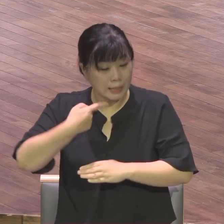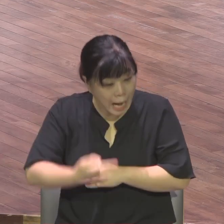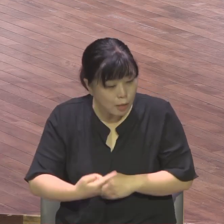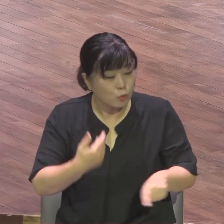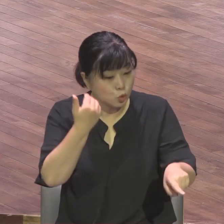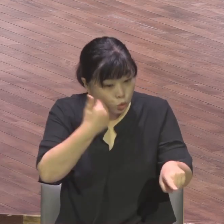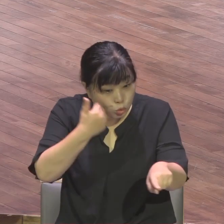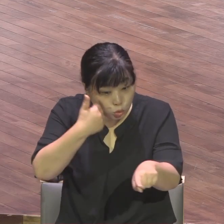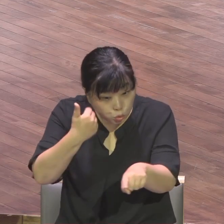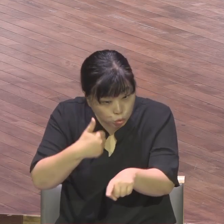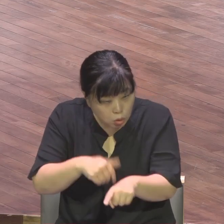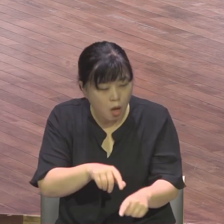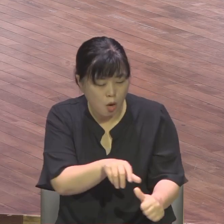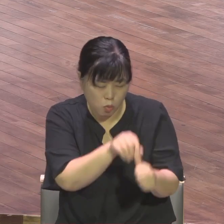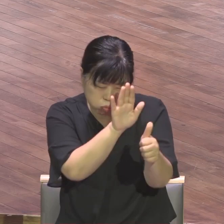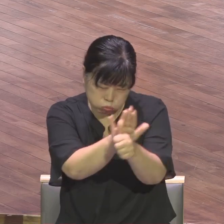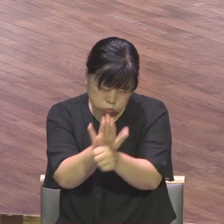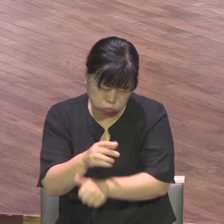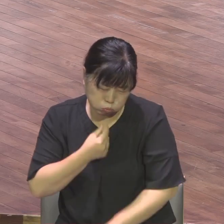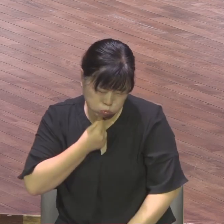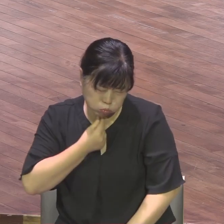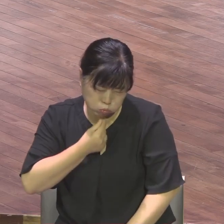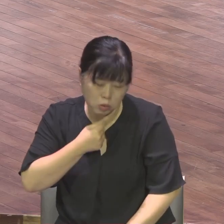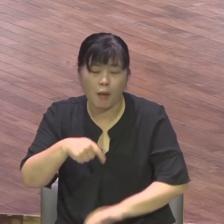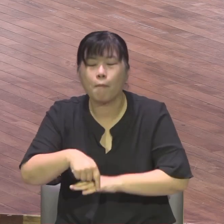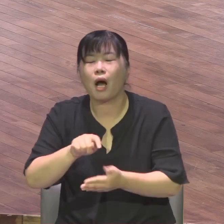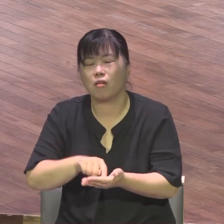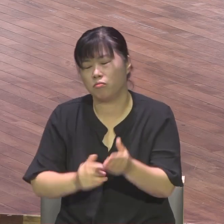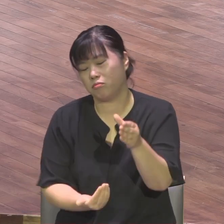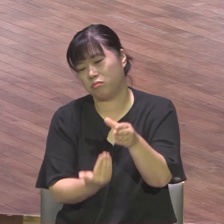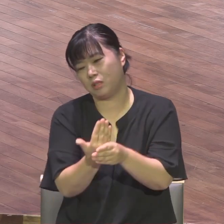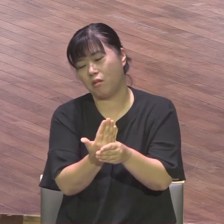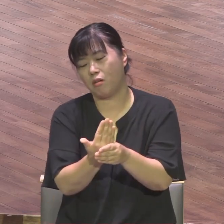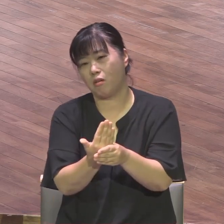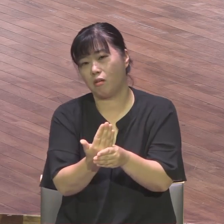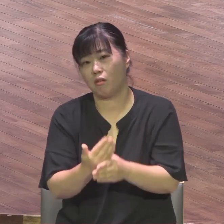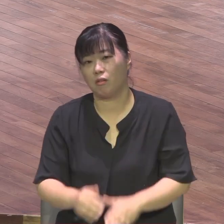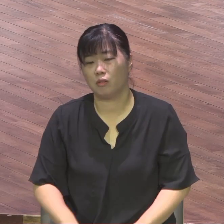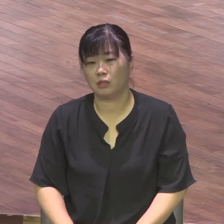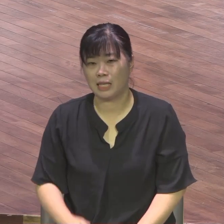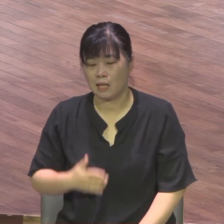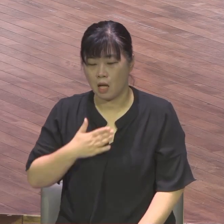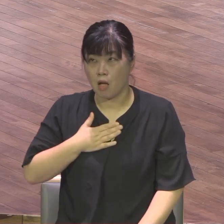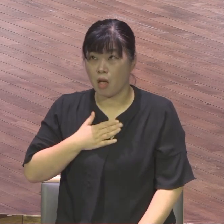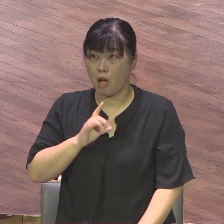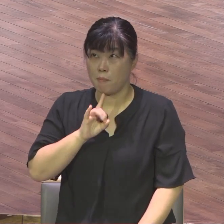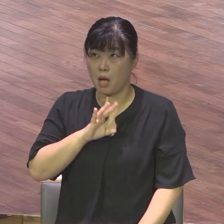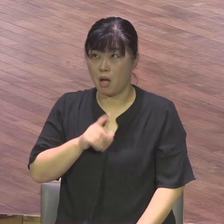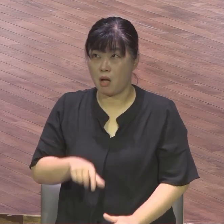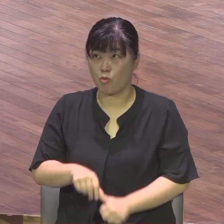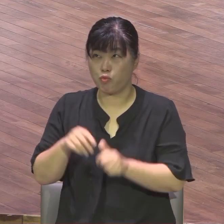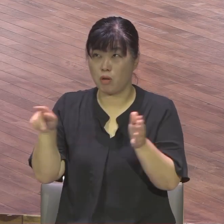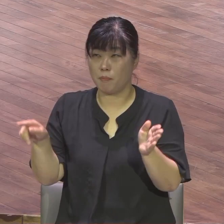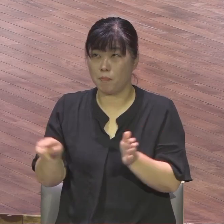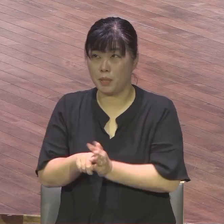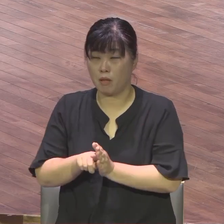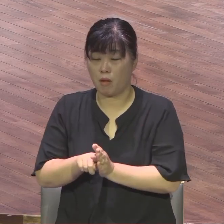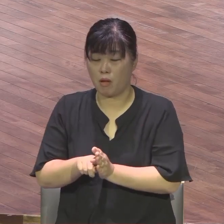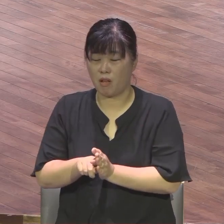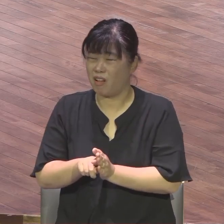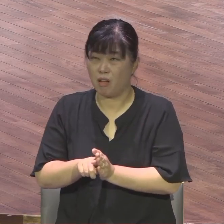구원이 나에게만 일어난 것이 그것으로 결코 만족할 수 없다는 거예요. 나만 구원받는 것이 만족할 수 없다는 겁니다.